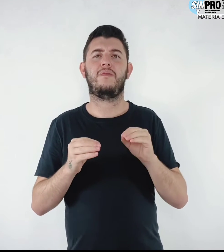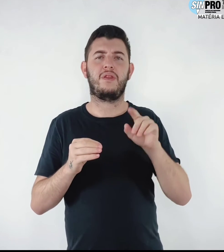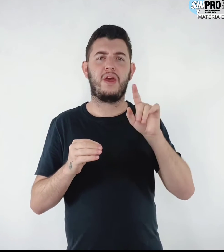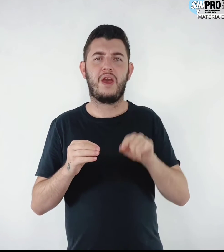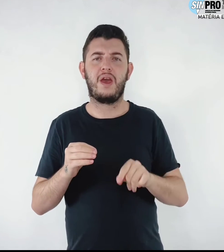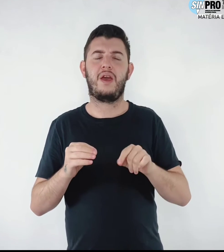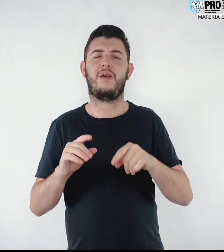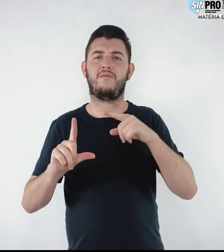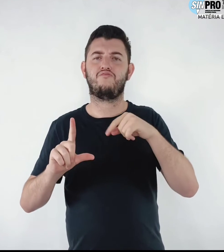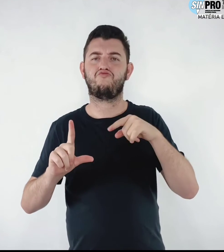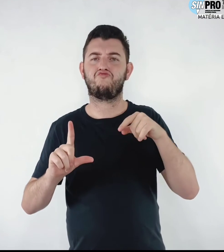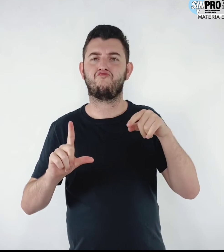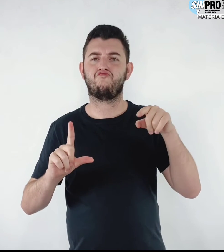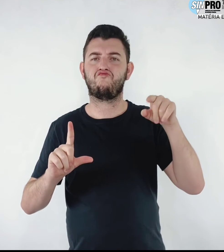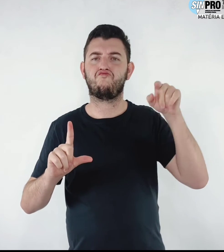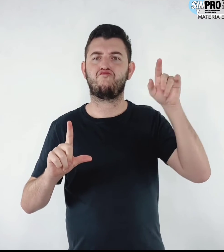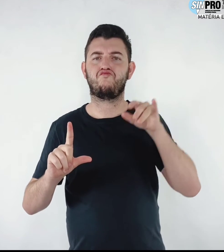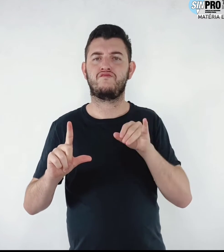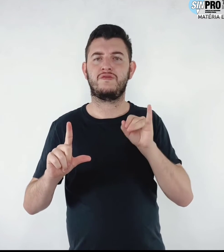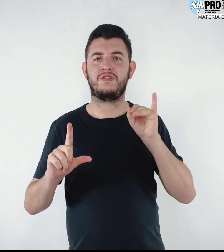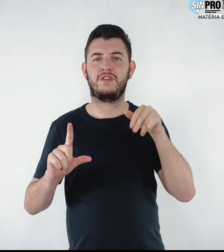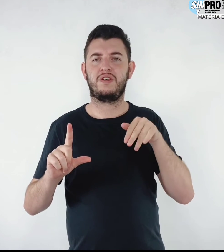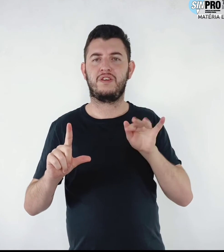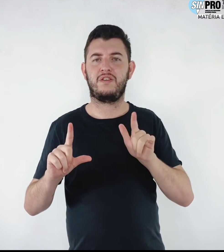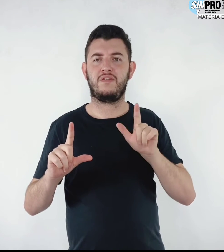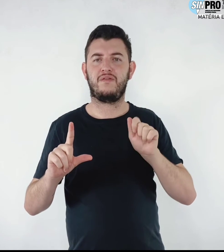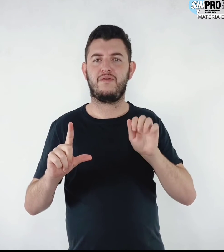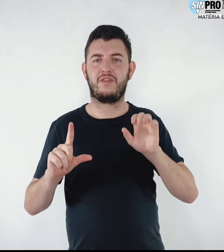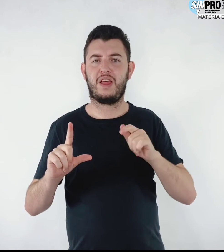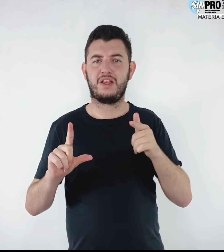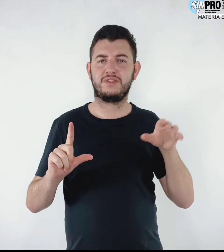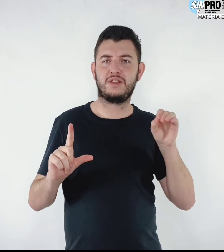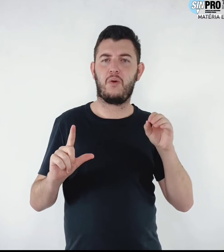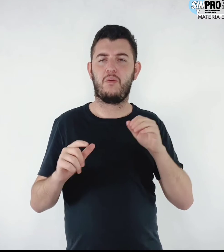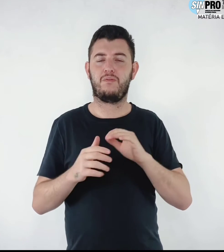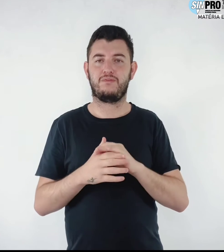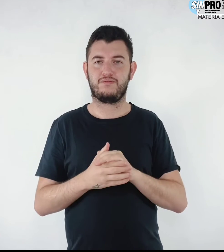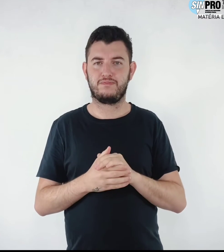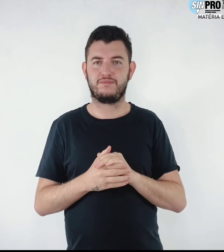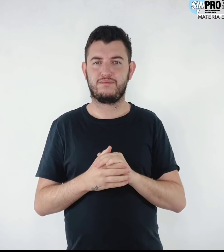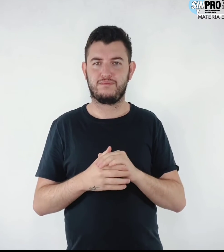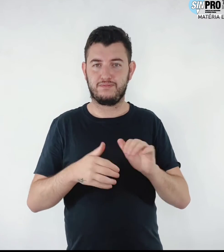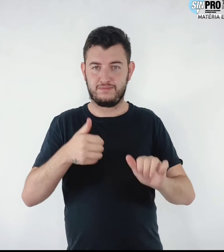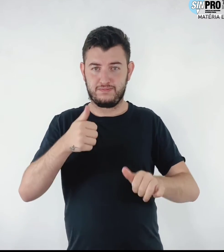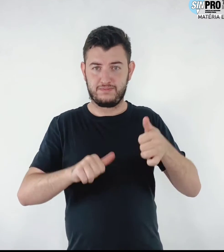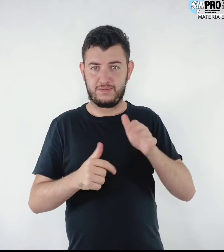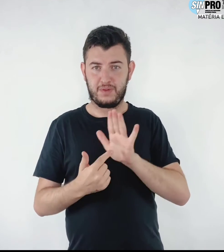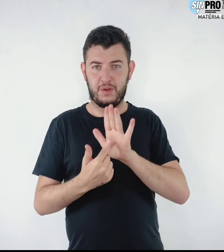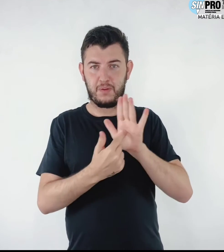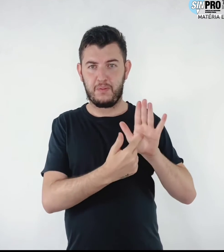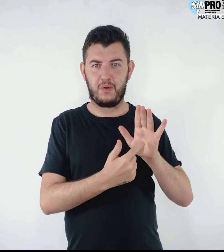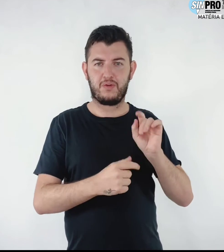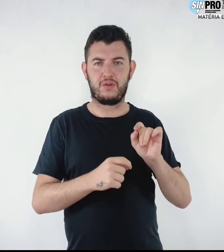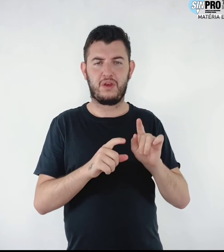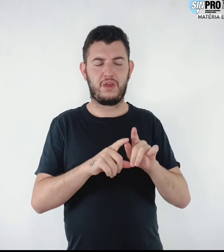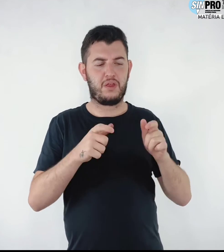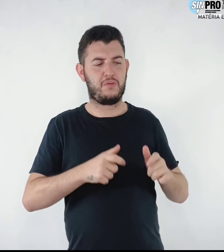inflação. O levantamento mostra que a maior parte desses domicílios de